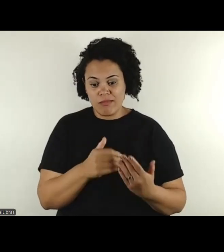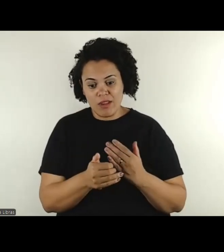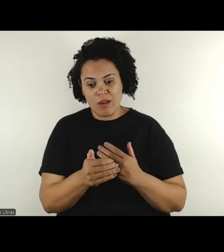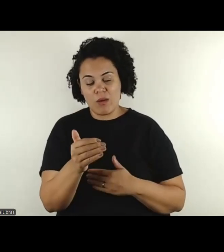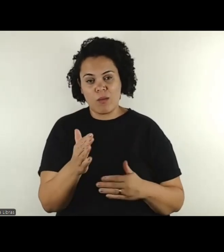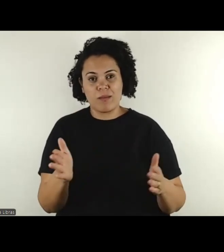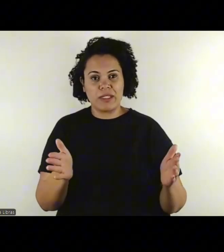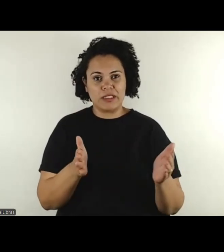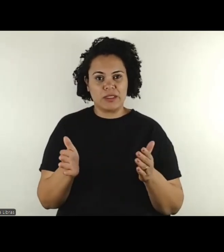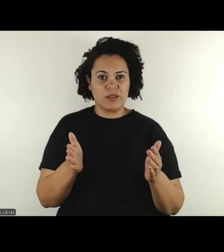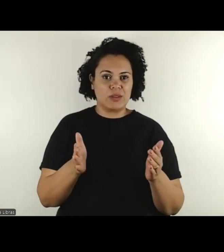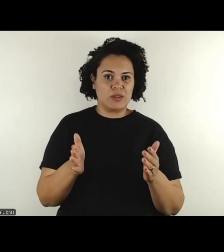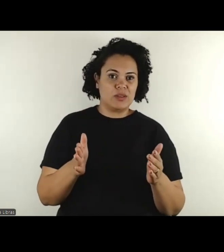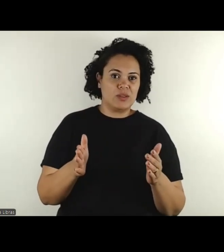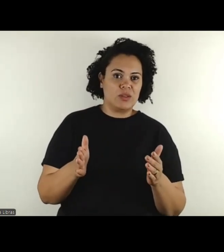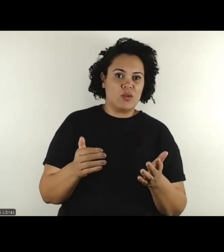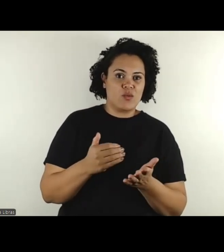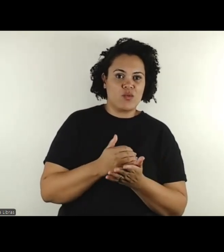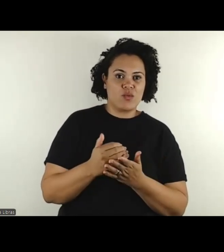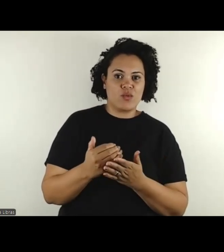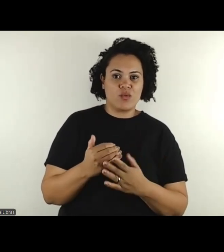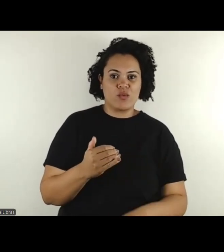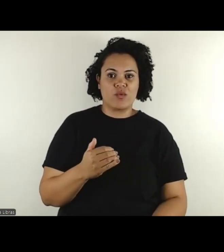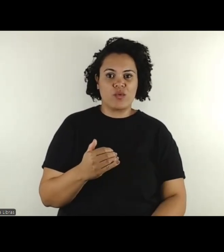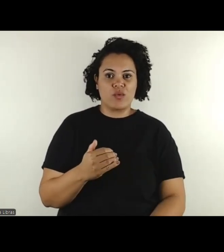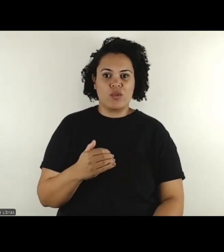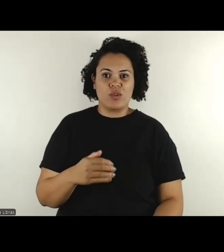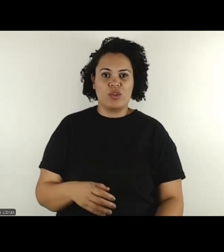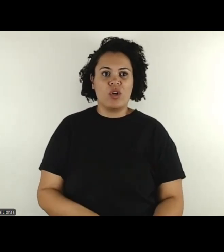período, né, durante o governo Bolsonaro, um